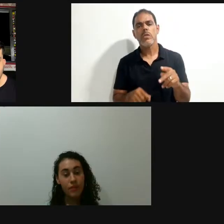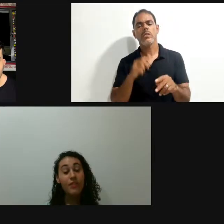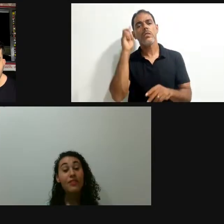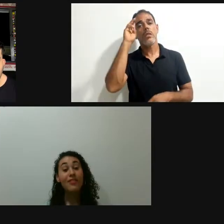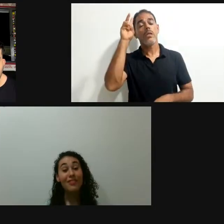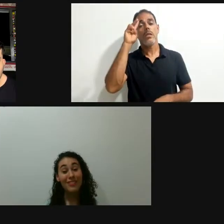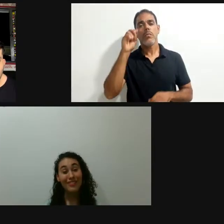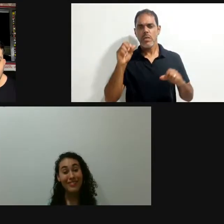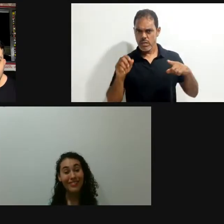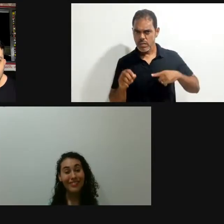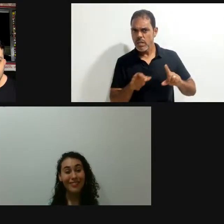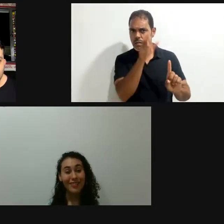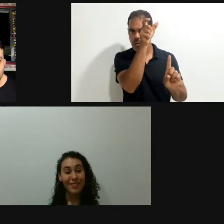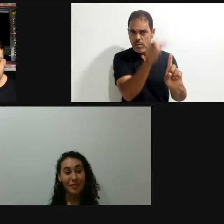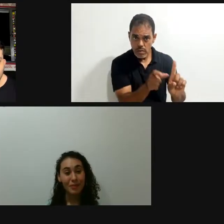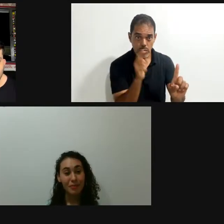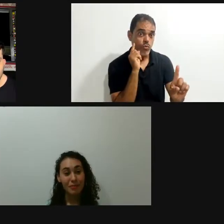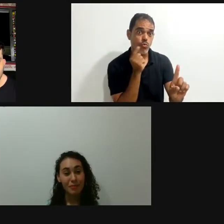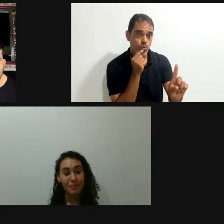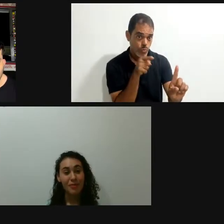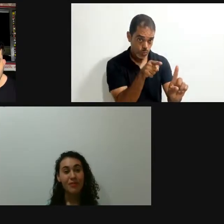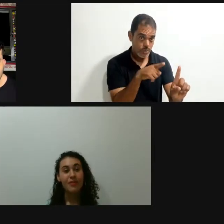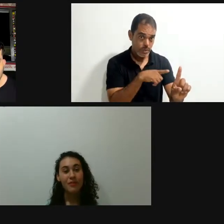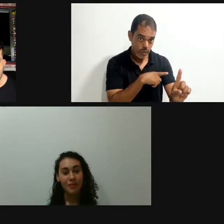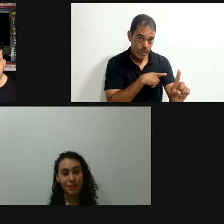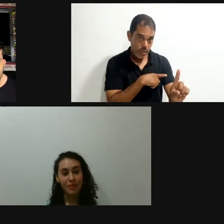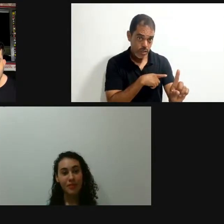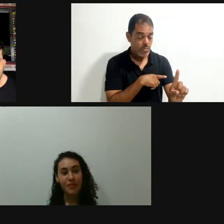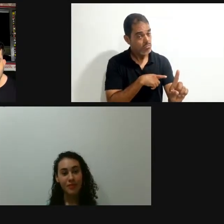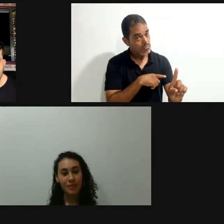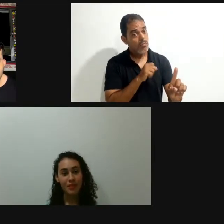se vai ter alguma parte de crítica,